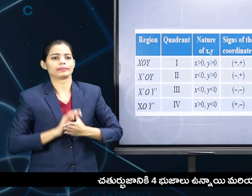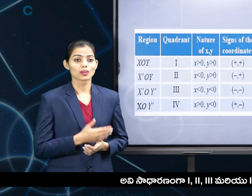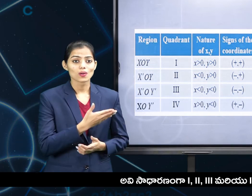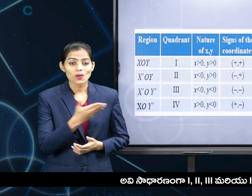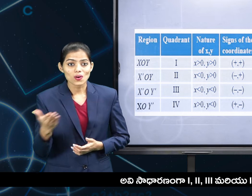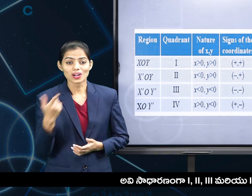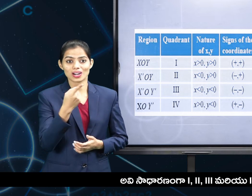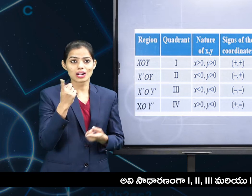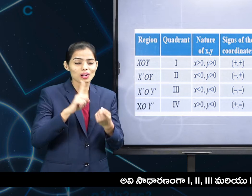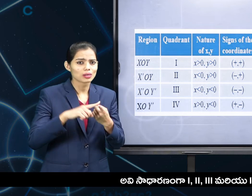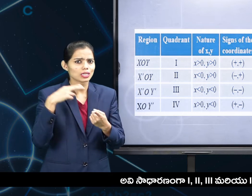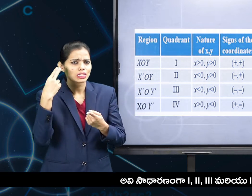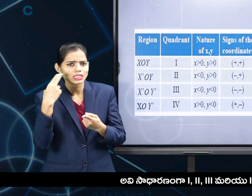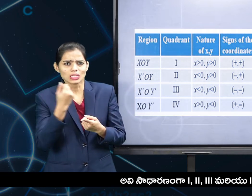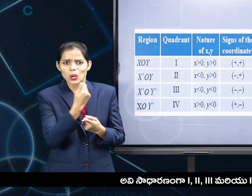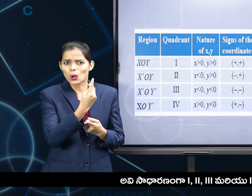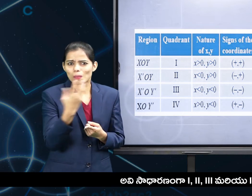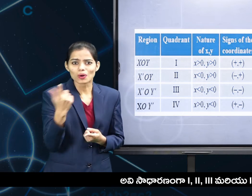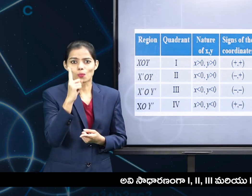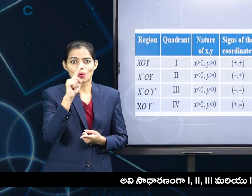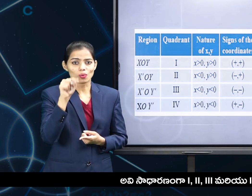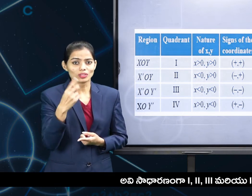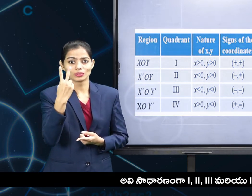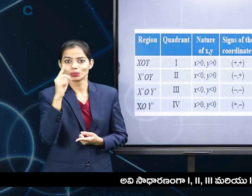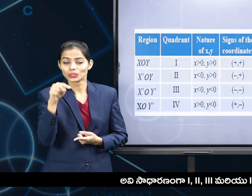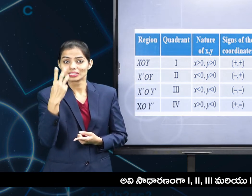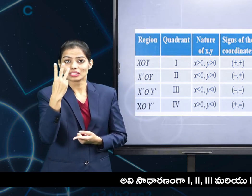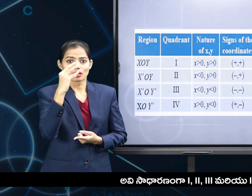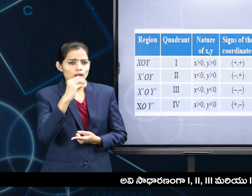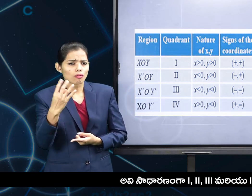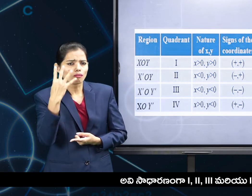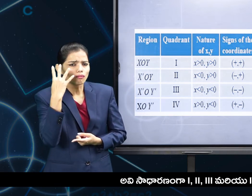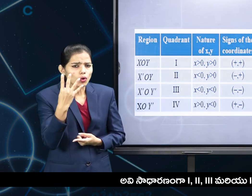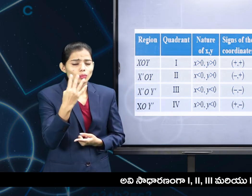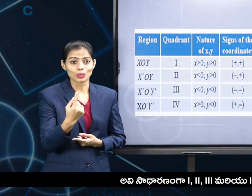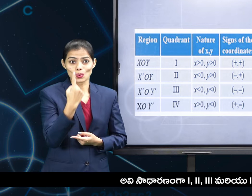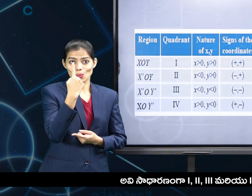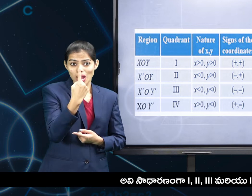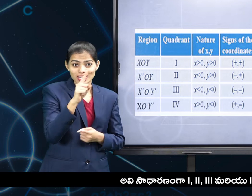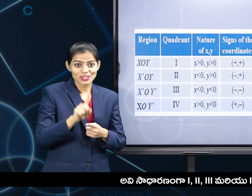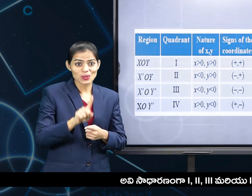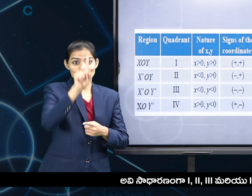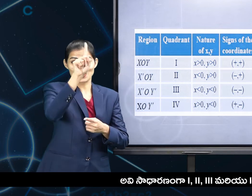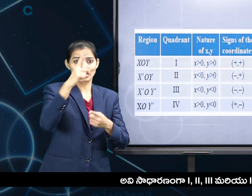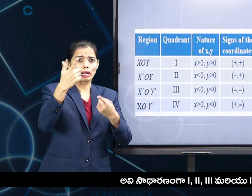అవి సాధారణంగా 1, 2, 3 మరియు 4గా